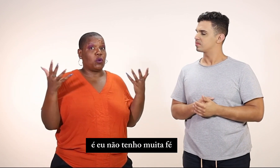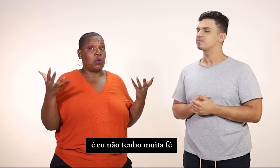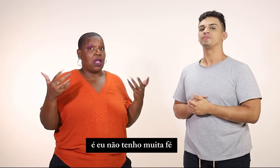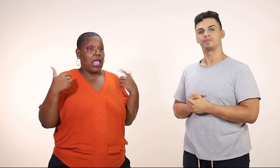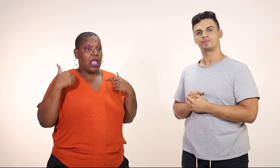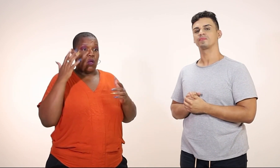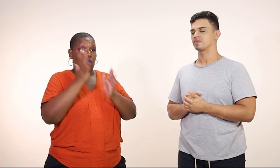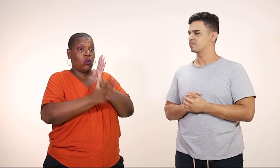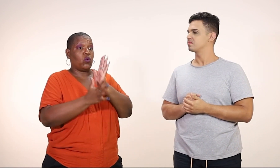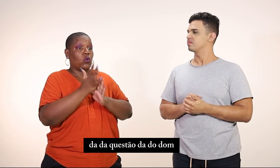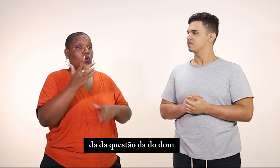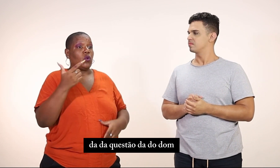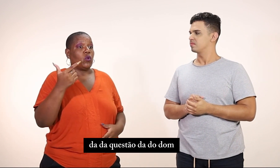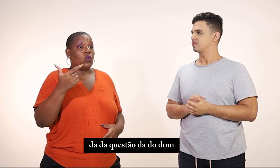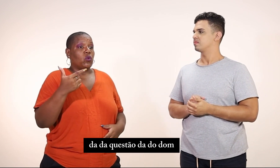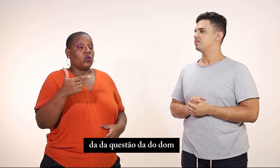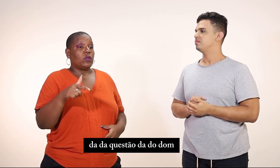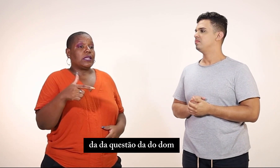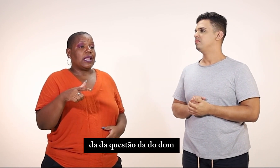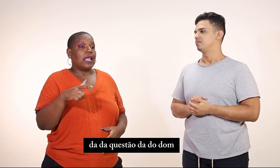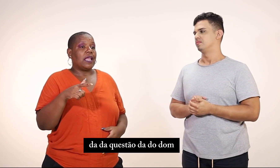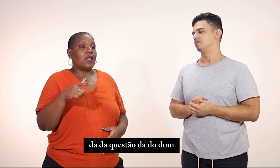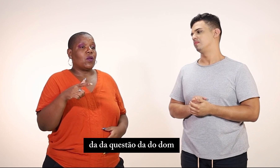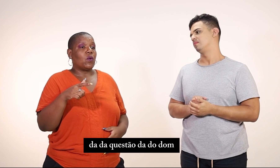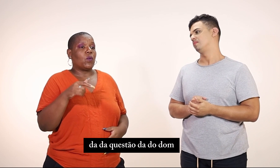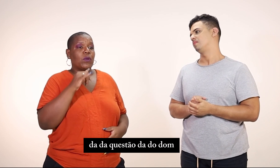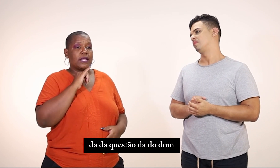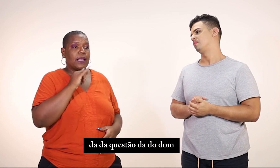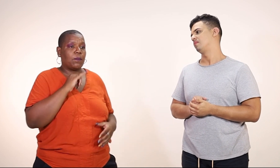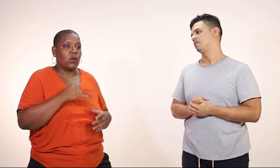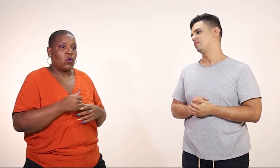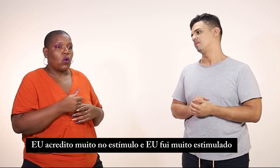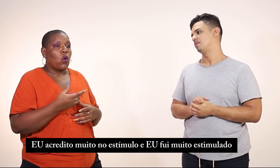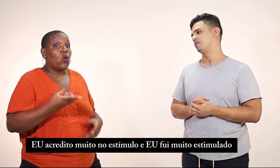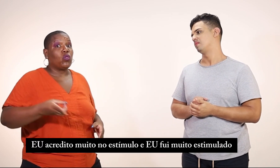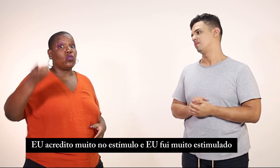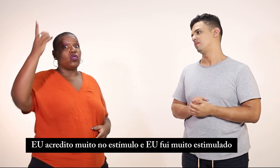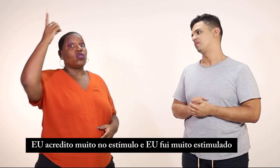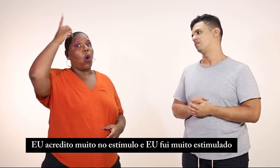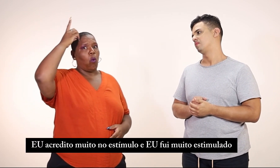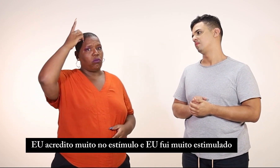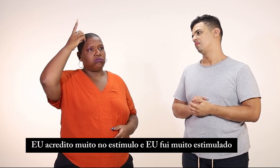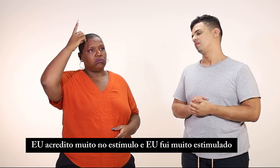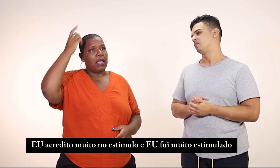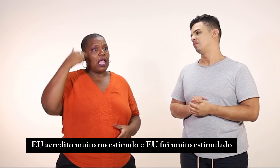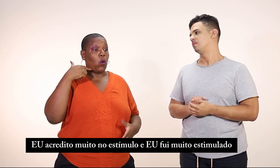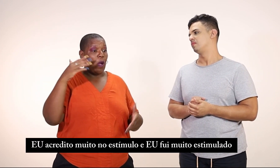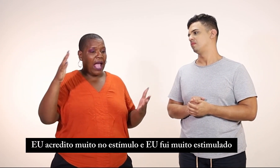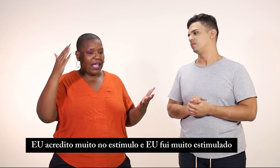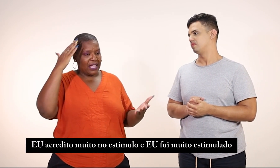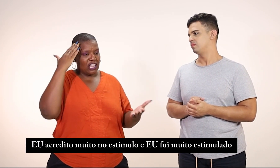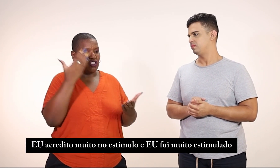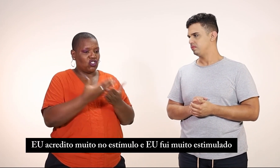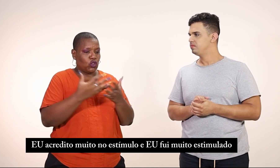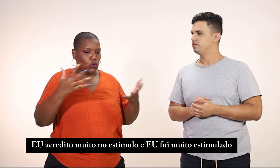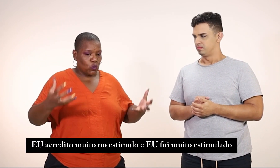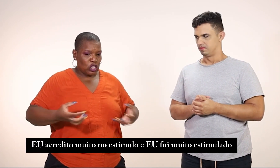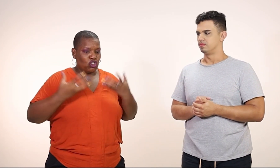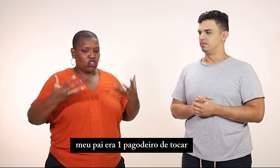fé da questão do dom. Eu acredito muito no estímulo. E eu fui muito estimulado. Meu pai